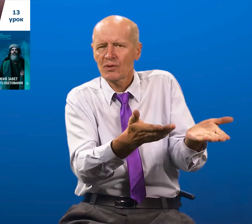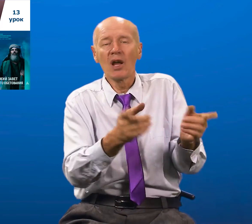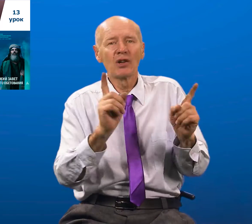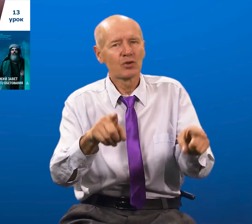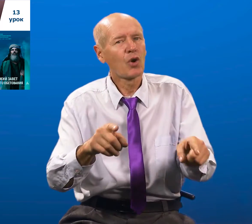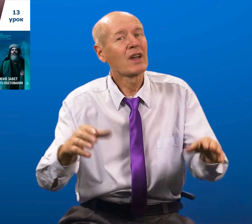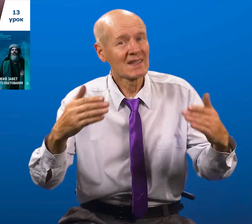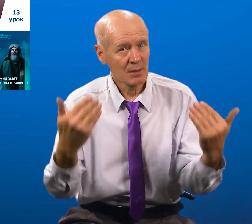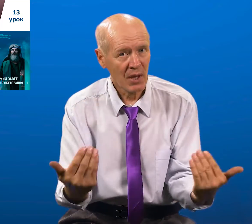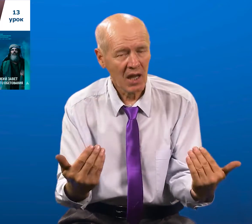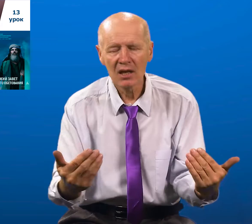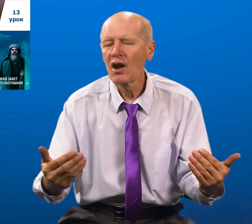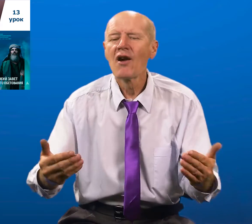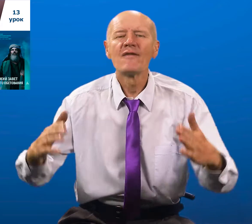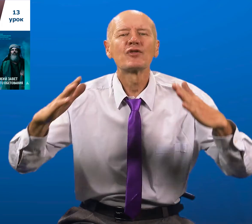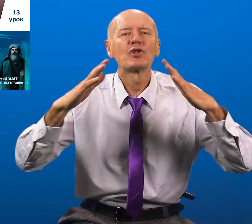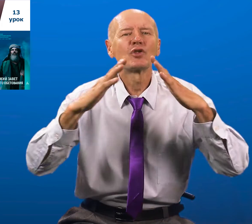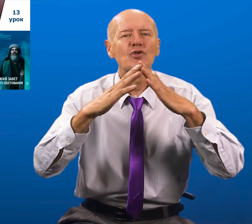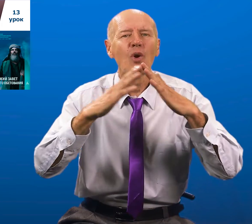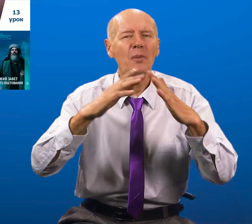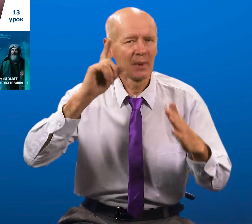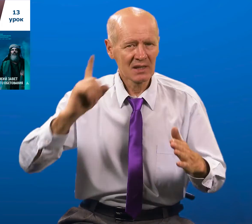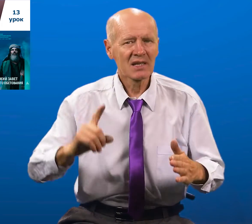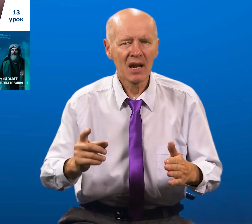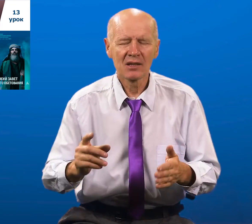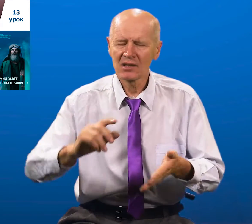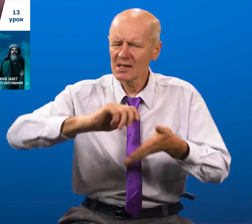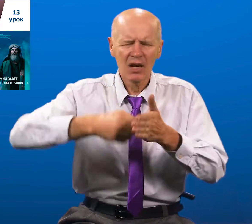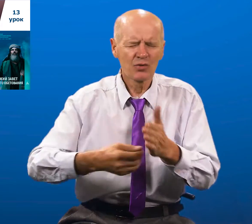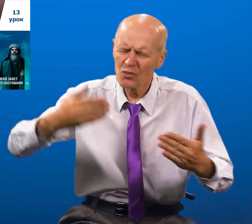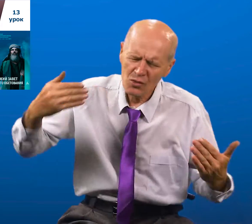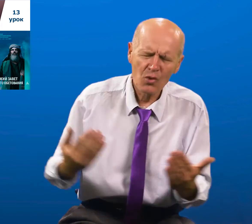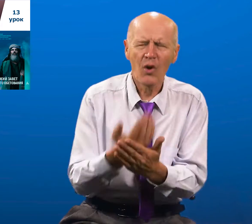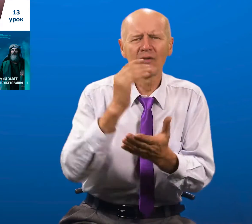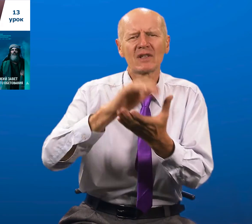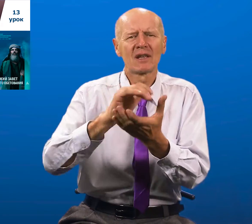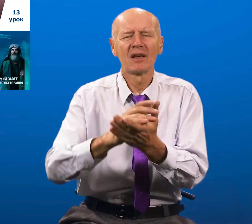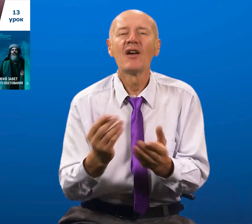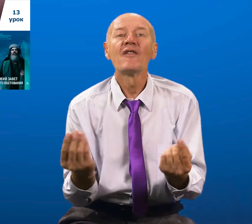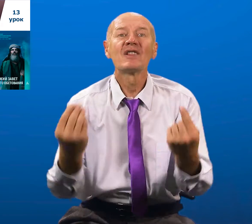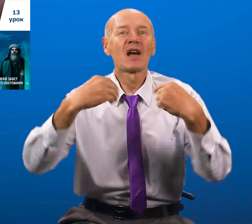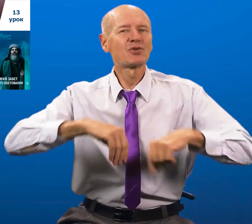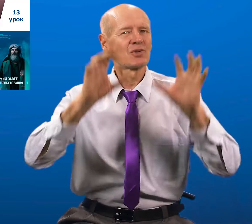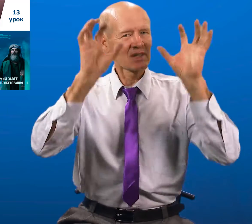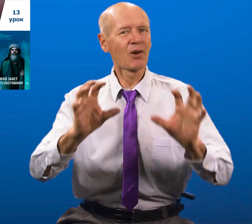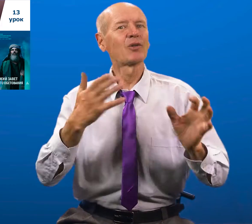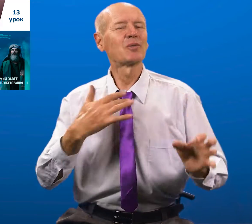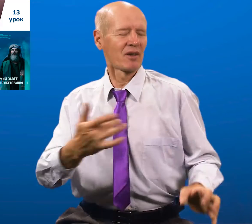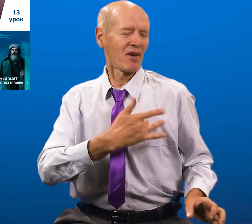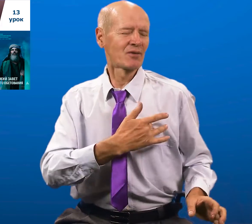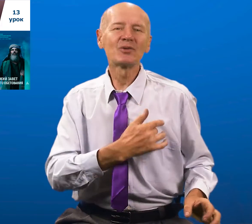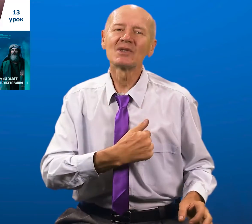с домом Израилевым после тех дней, говорит Господь. Вложу закон мой во внутренность их, и